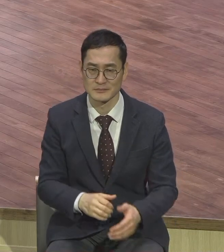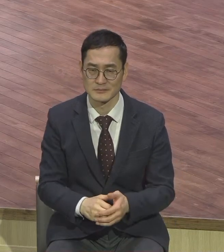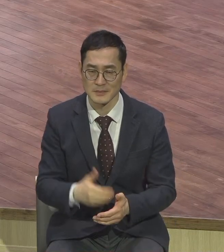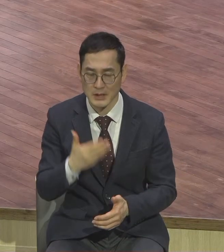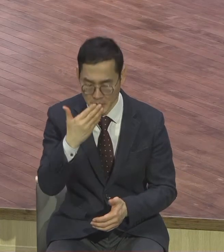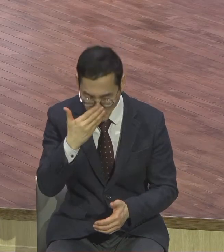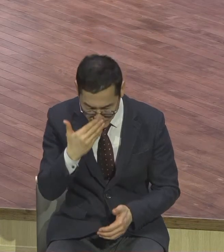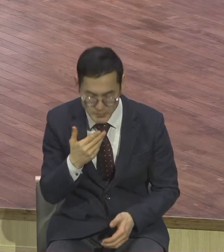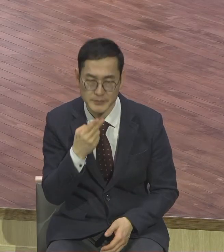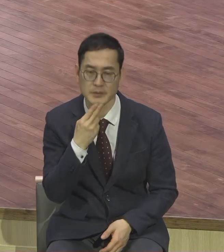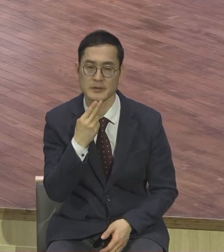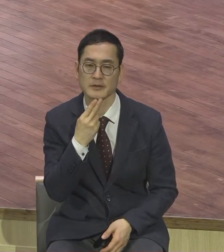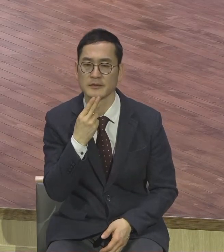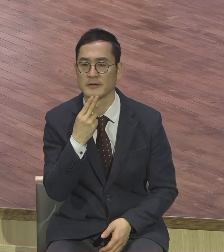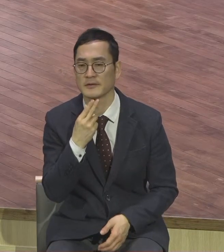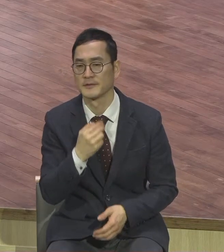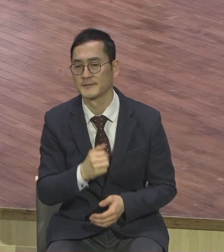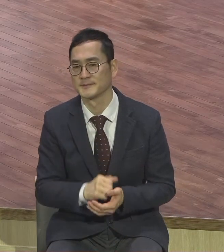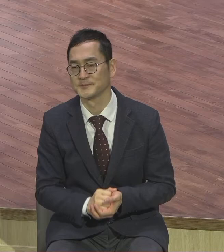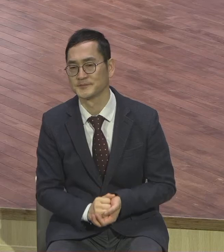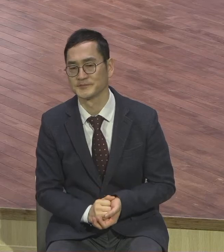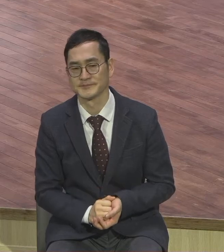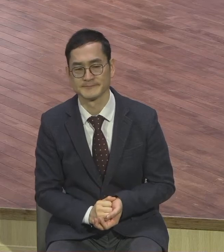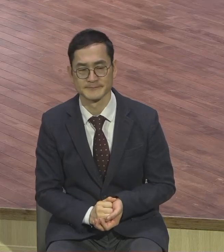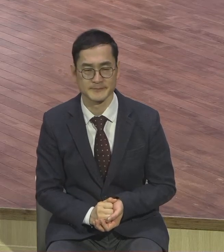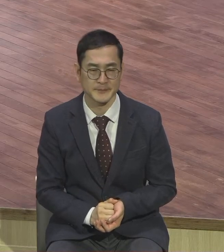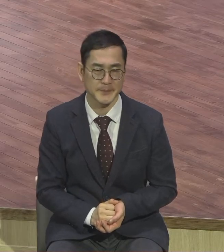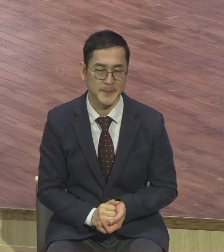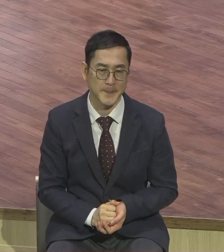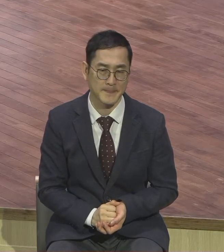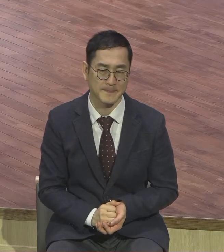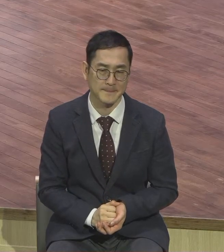귀하게 세임 받았는데 지금은